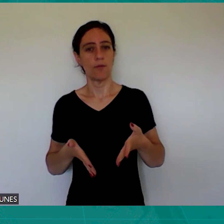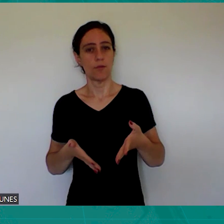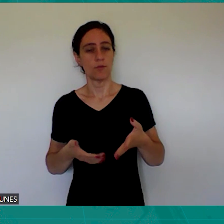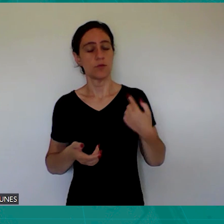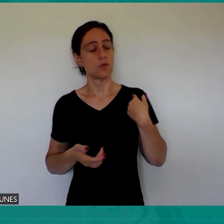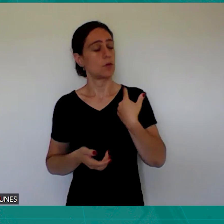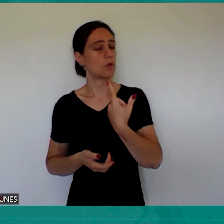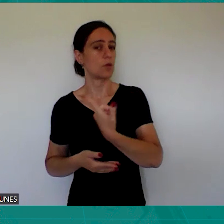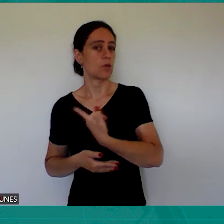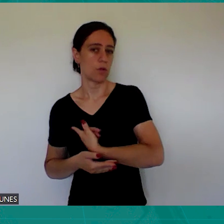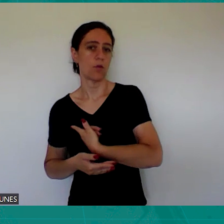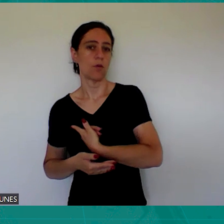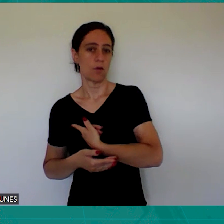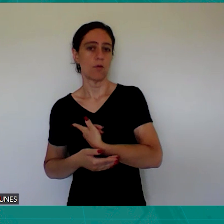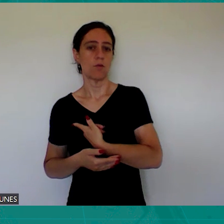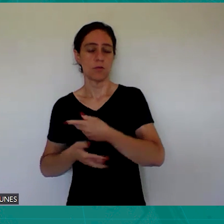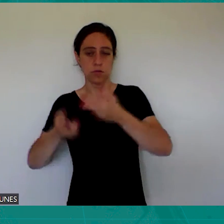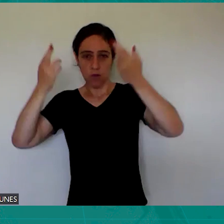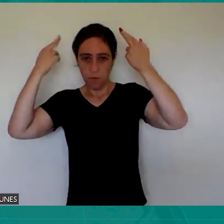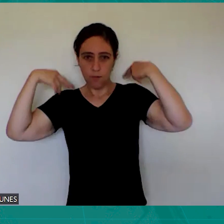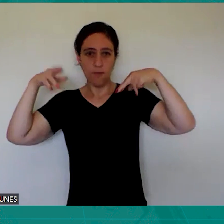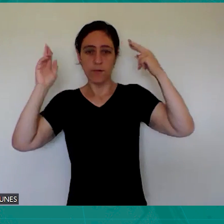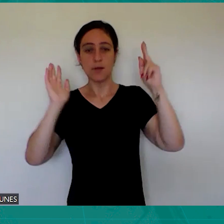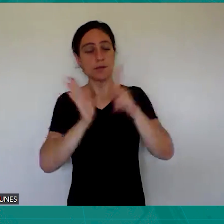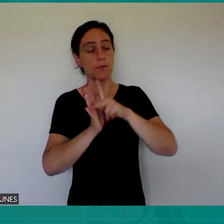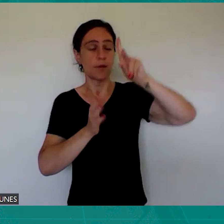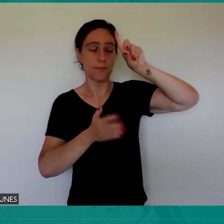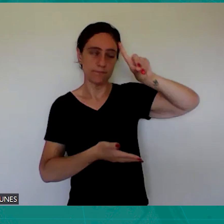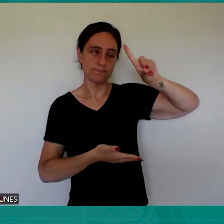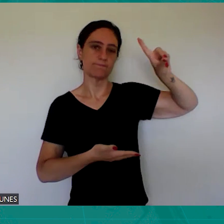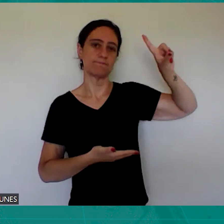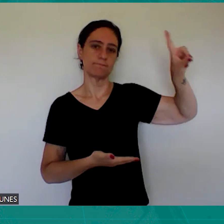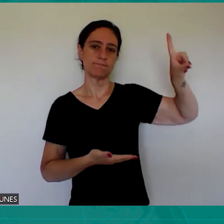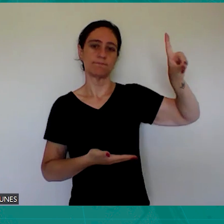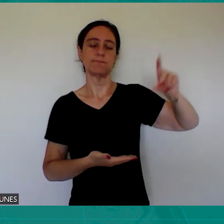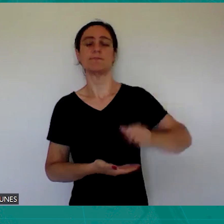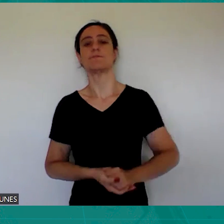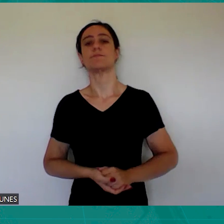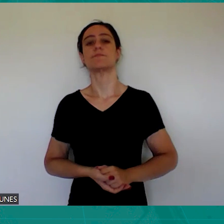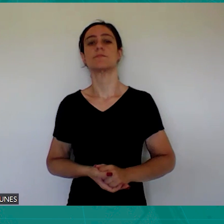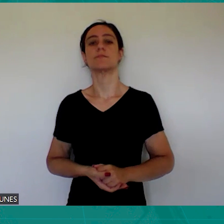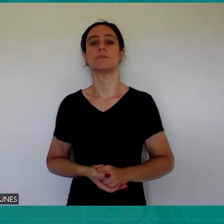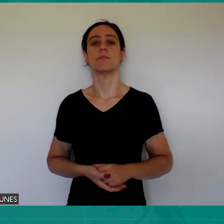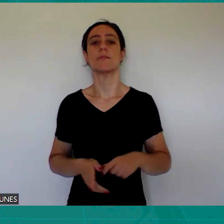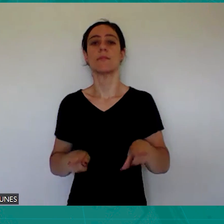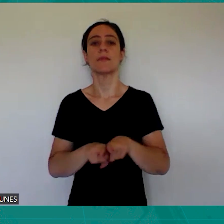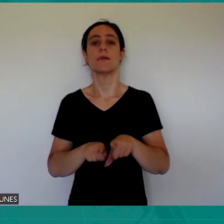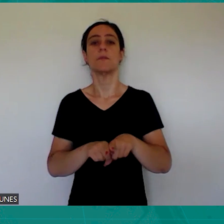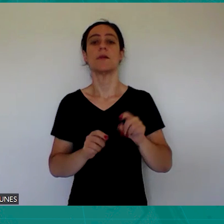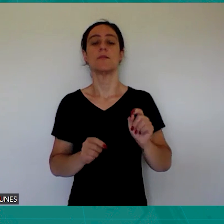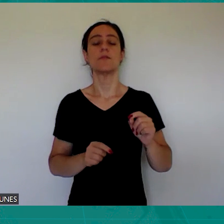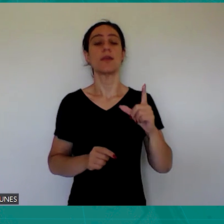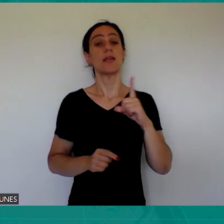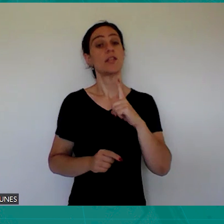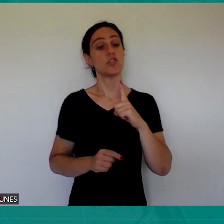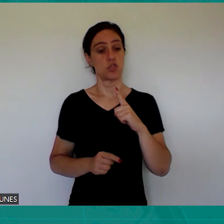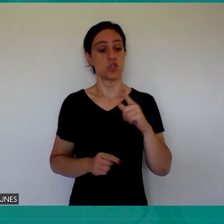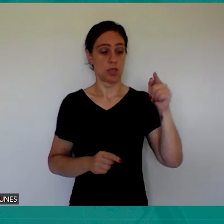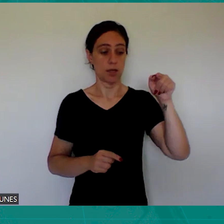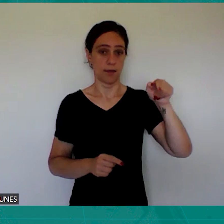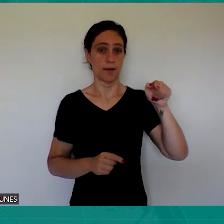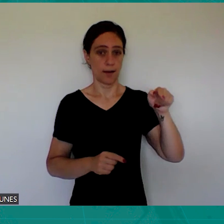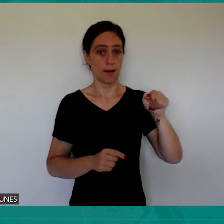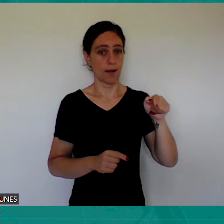uma das ovelhas do Senhor. E também ali estava um que foi ressuscitado,